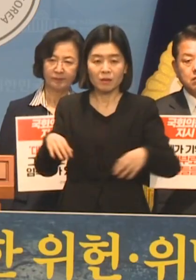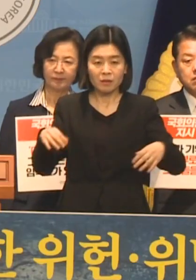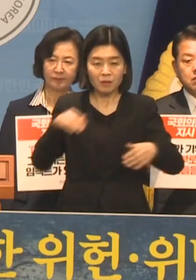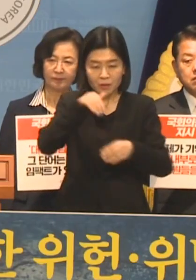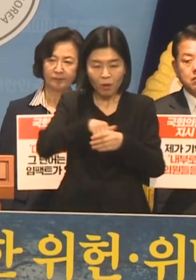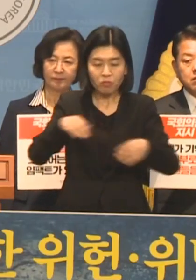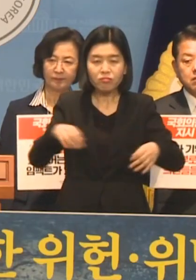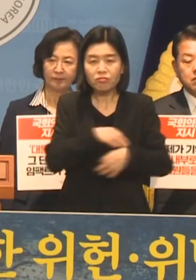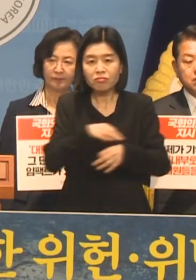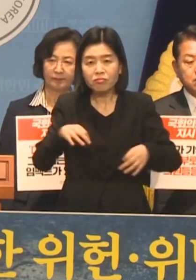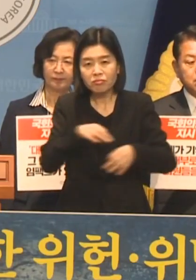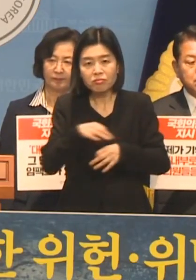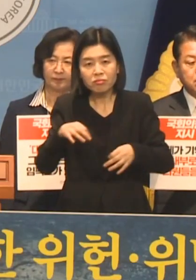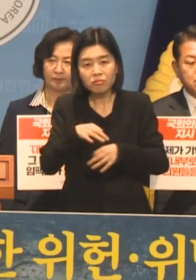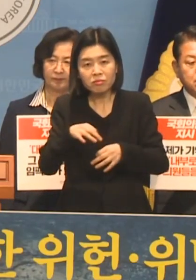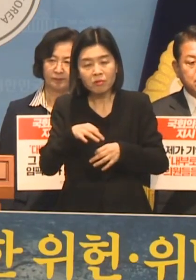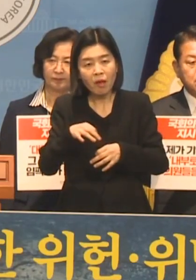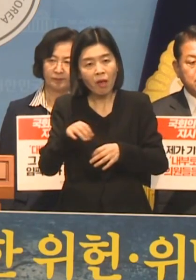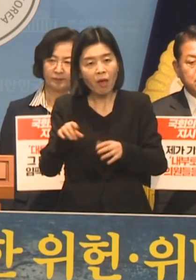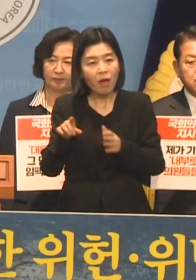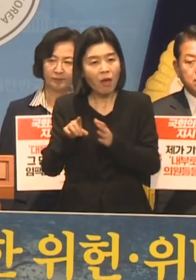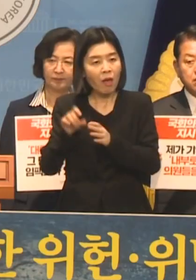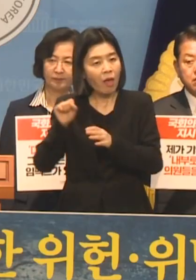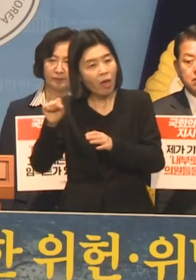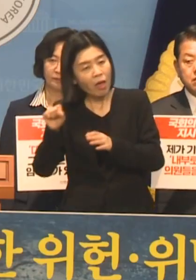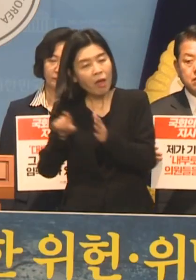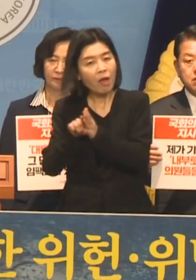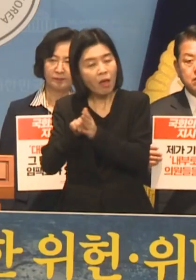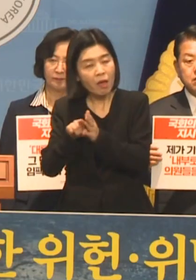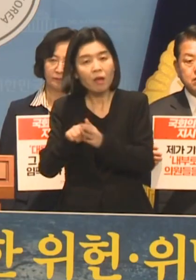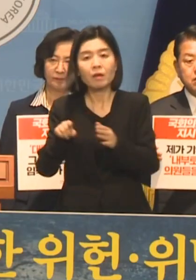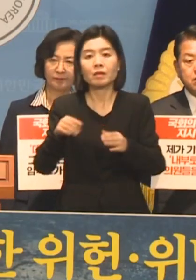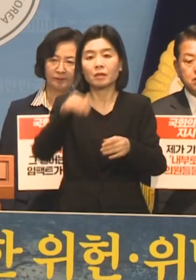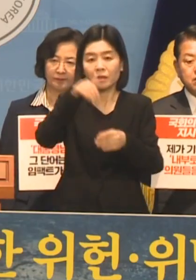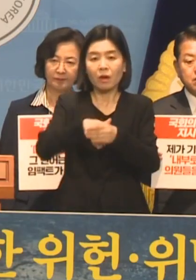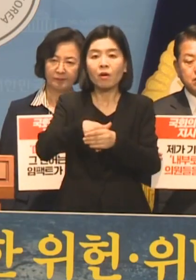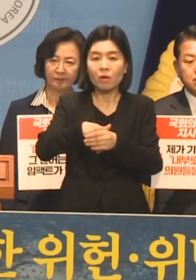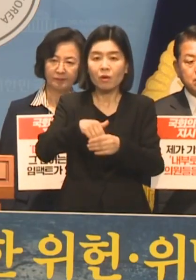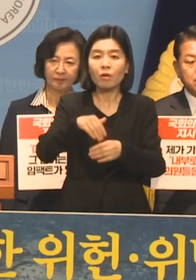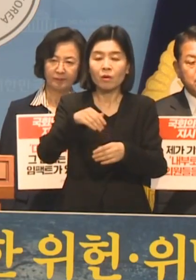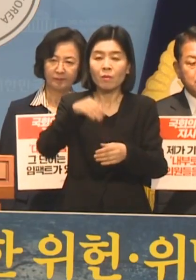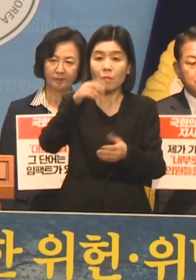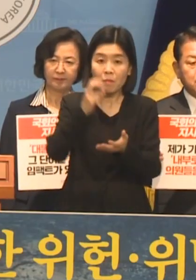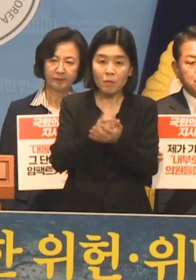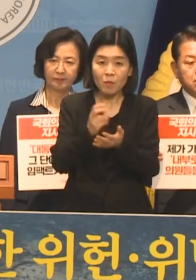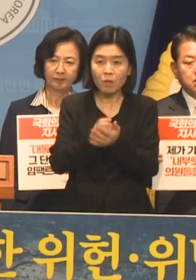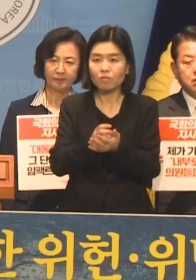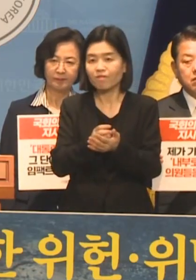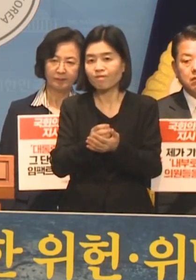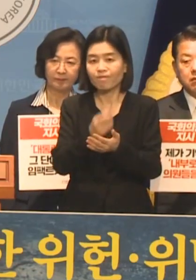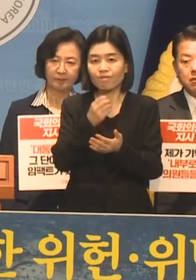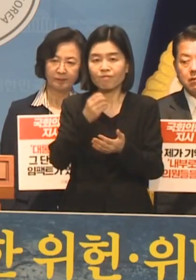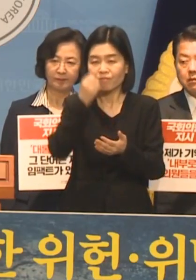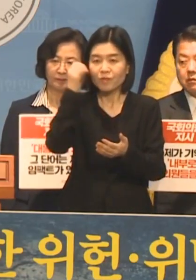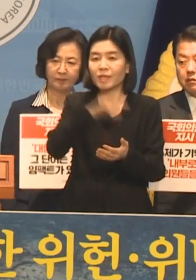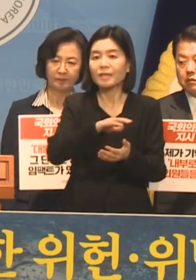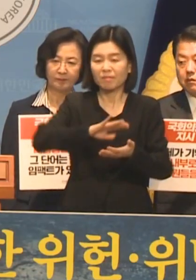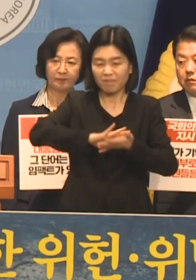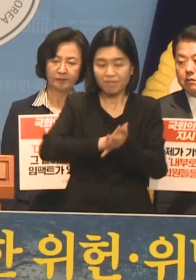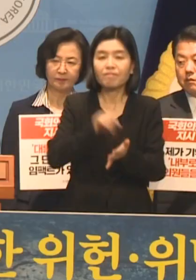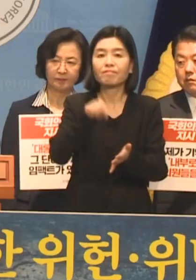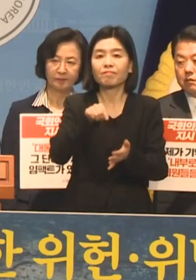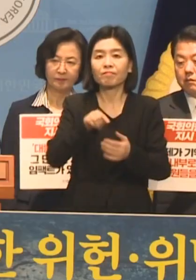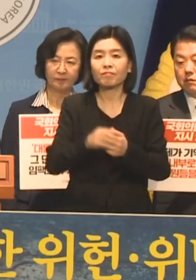맹신해 헌법기관 선관위를 침탈하고 민주주의 근간인 선거제도를 유린했음을 확인했습니다. 또한